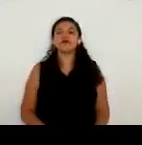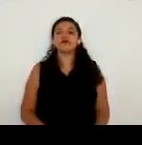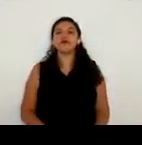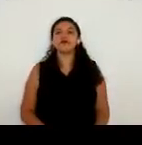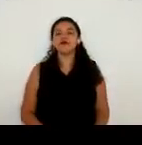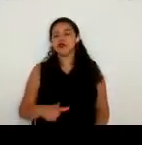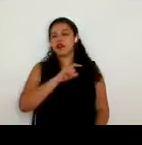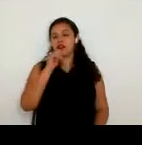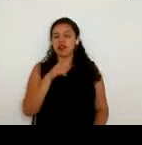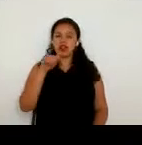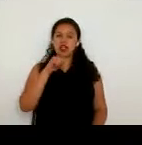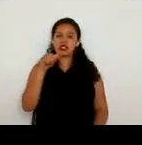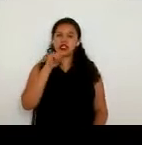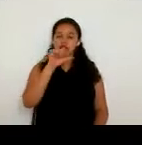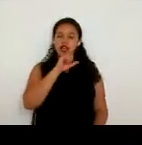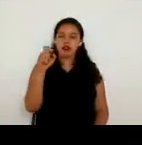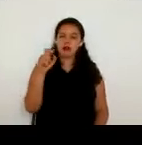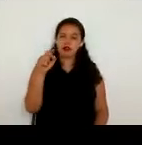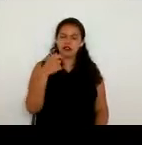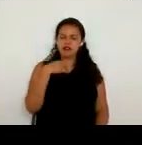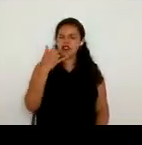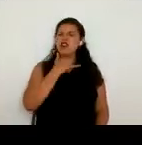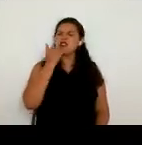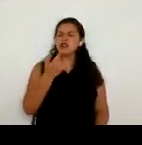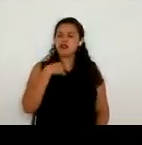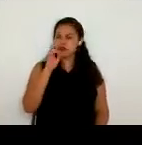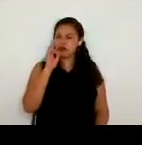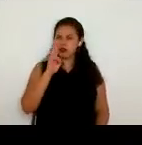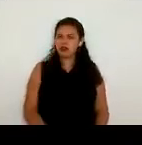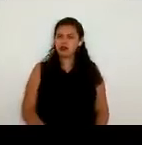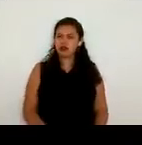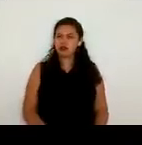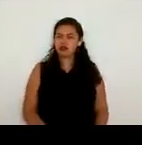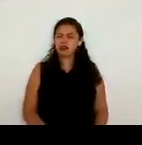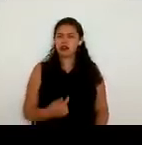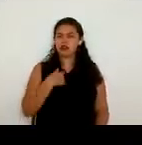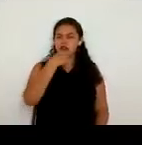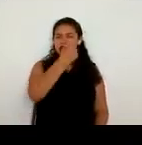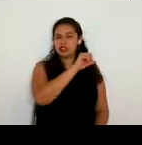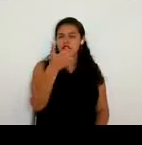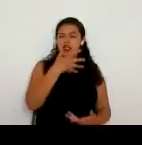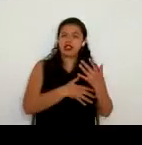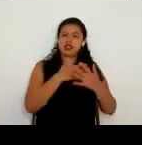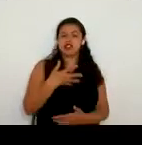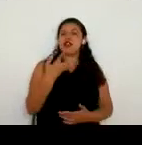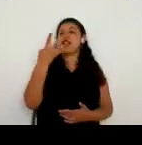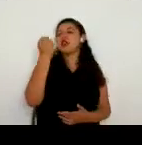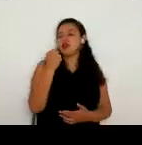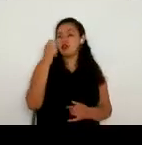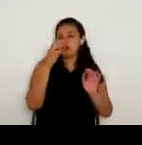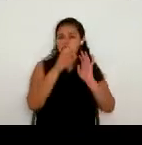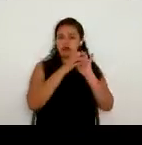aquí hay un error verdad estoy viendo porque el 16 a 15 serían nueve puntos no en los